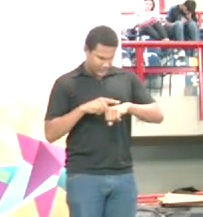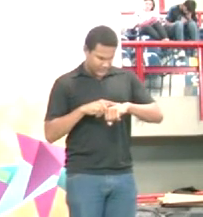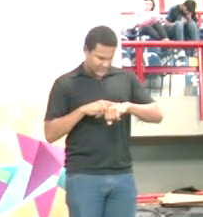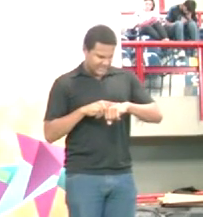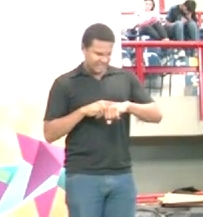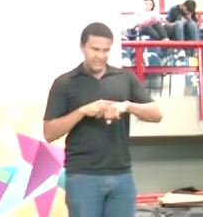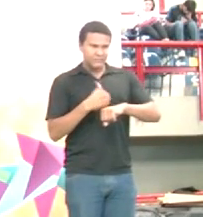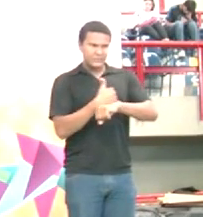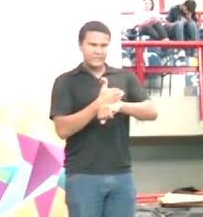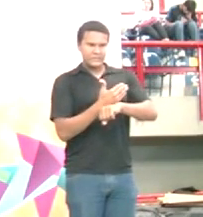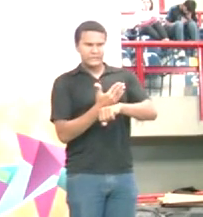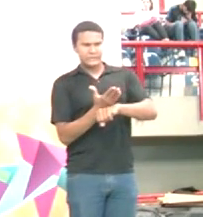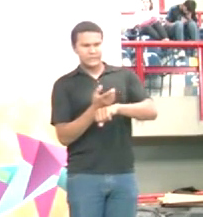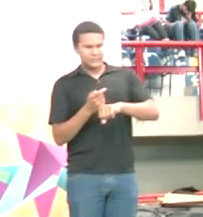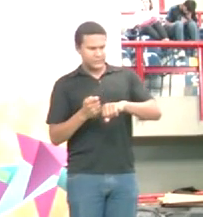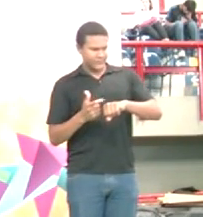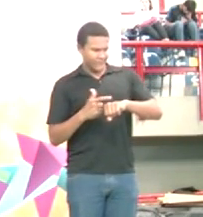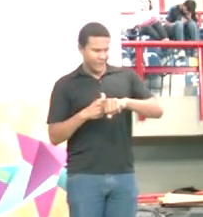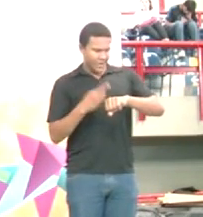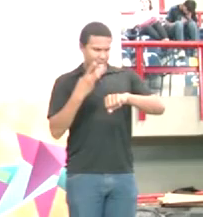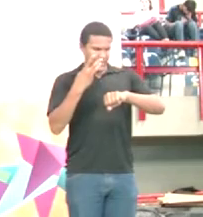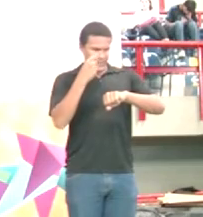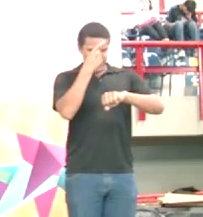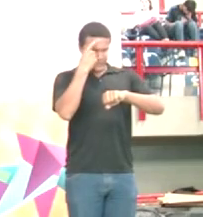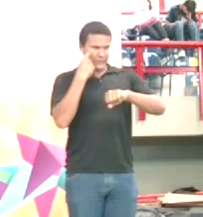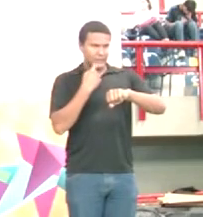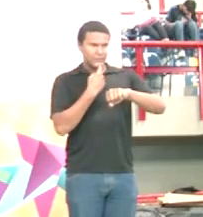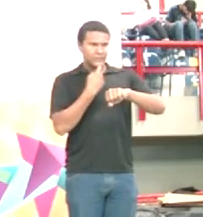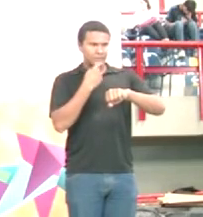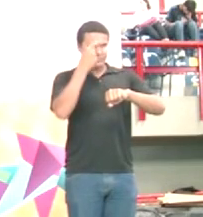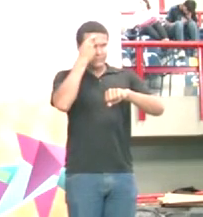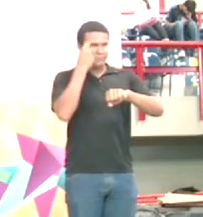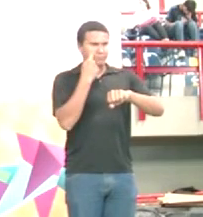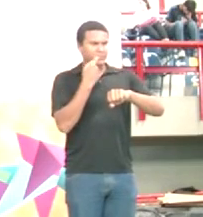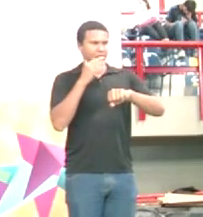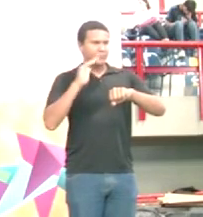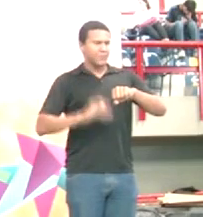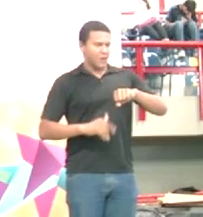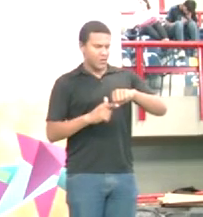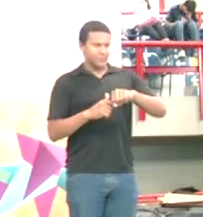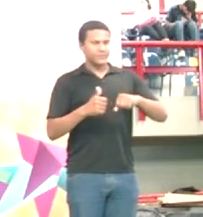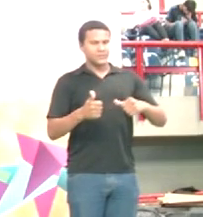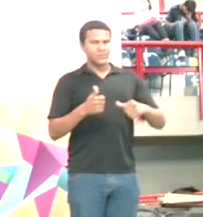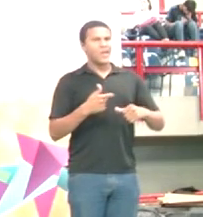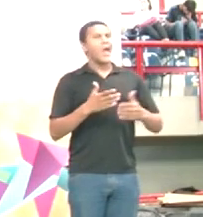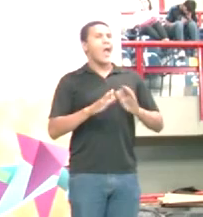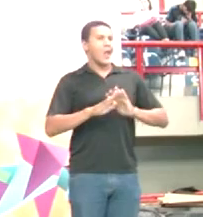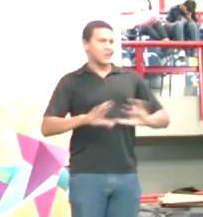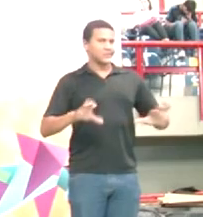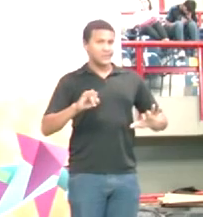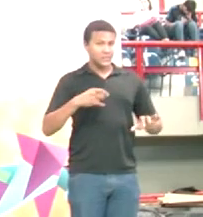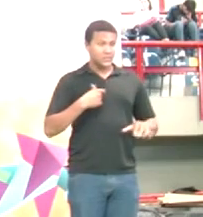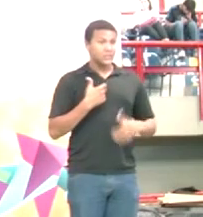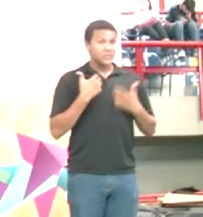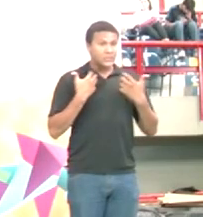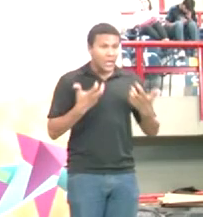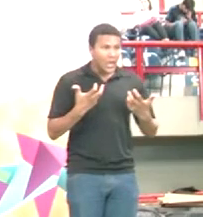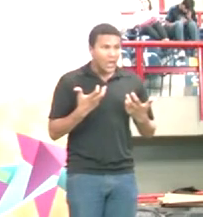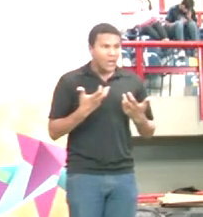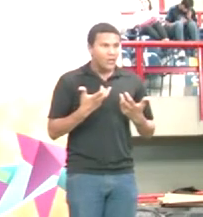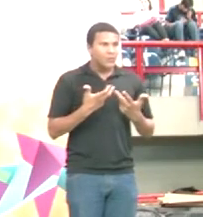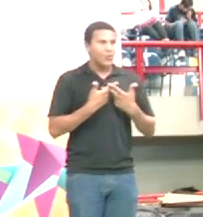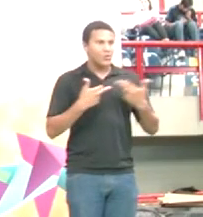de meia hora. As coisas são assim, sabia? Quando você quer muito uma coisa, ou